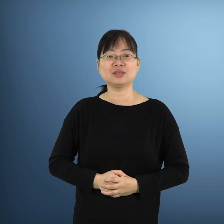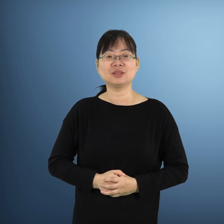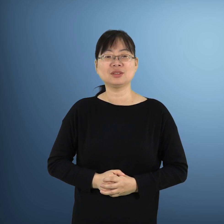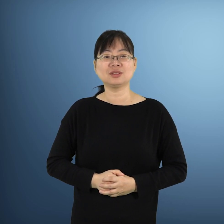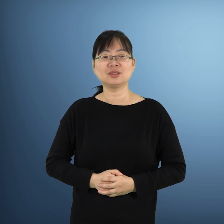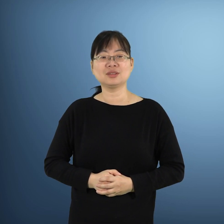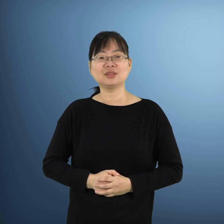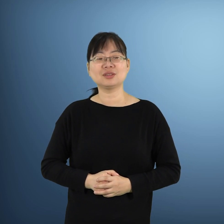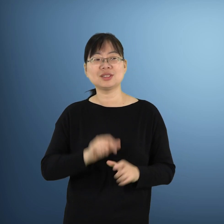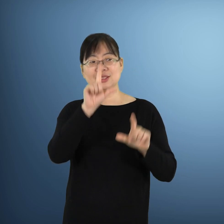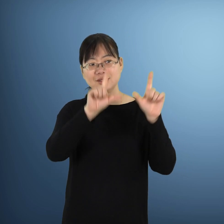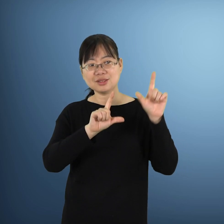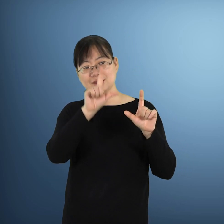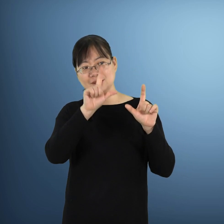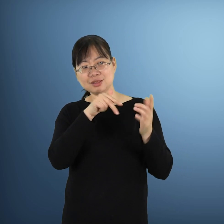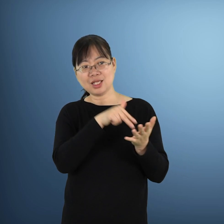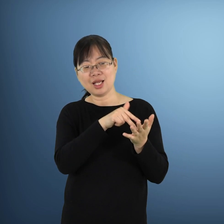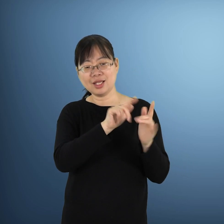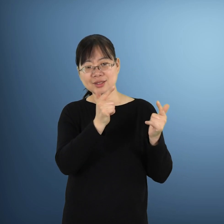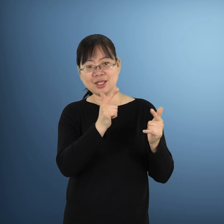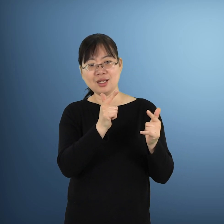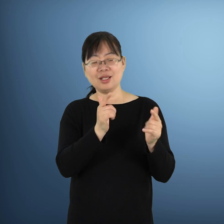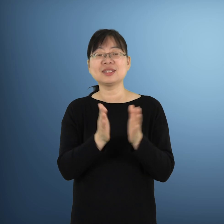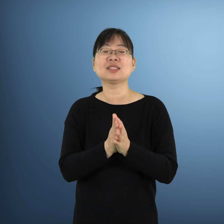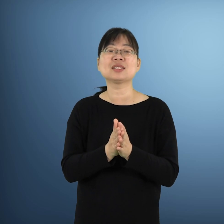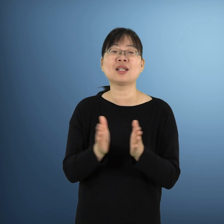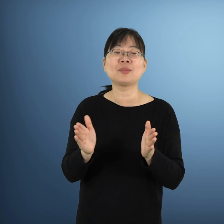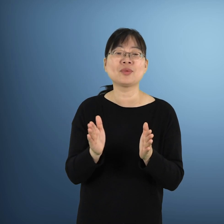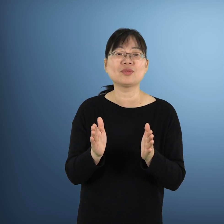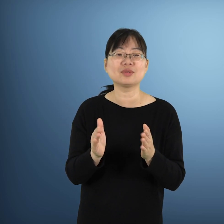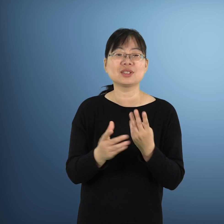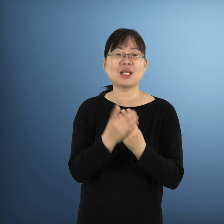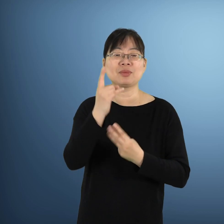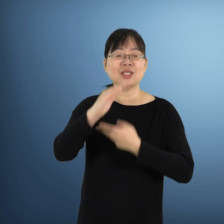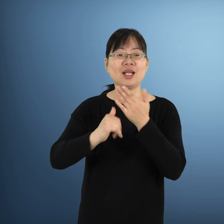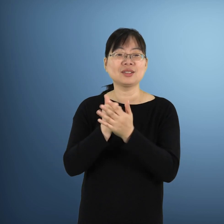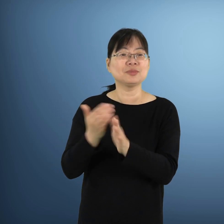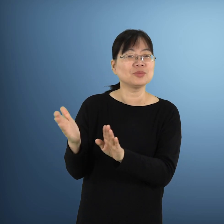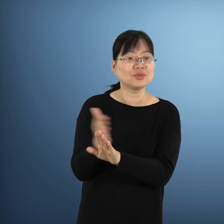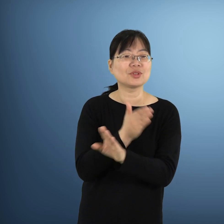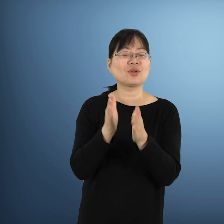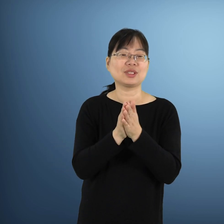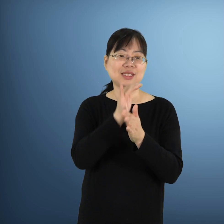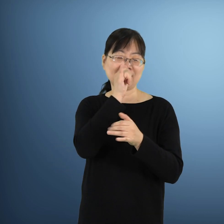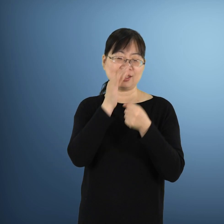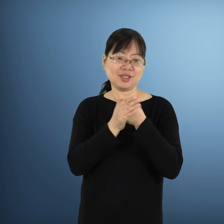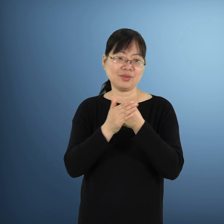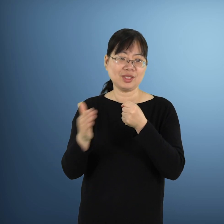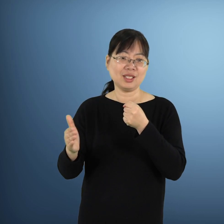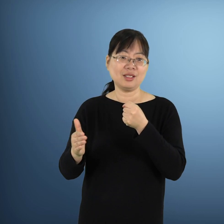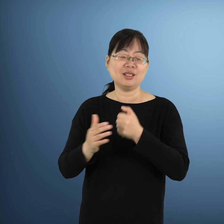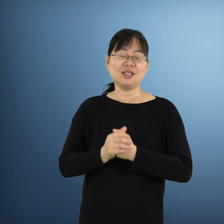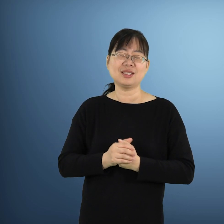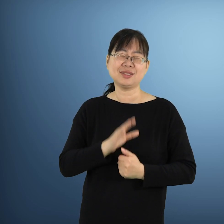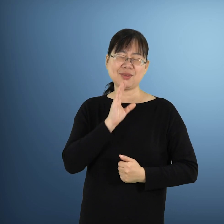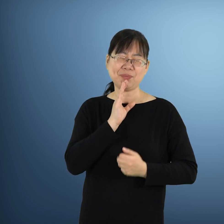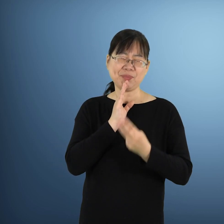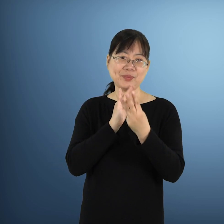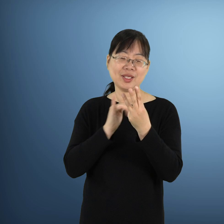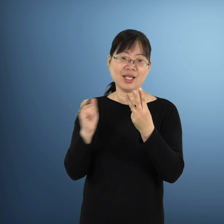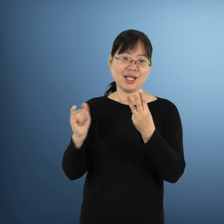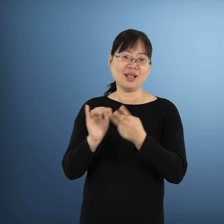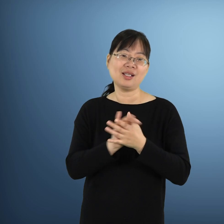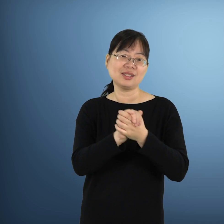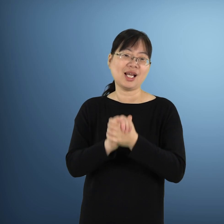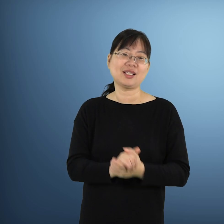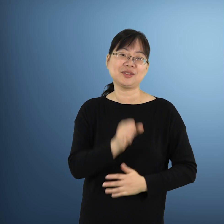상태 개념이 아니라 이 출처가 삼위 하나님에서부터 시작이 돼요. 이 세 분은 참